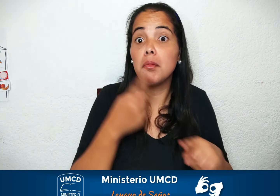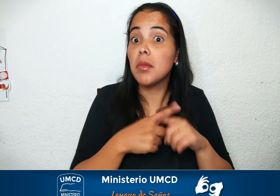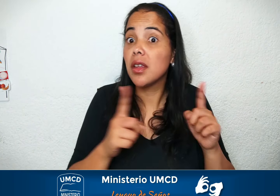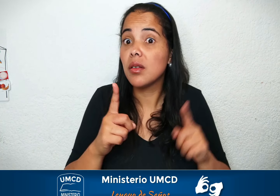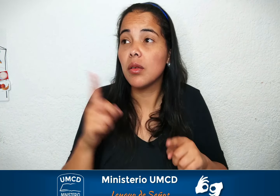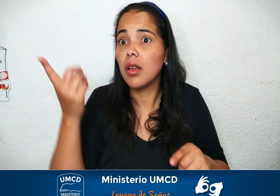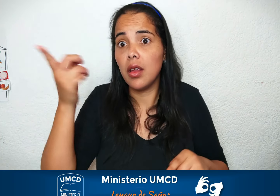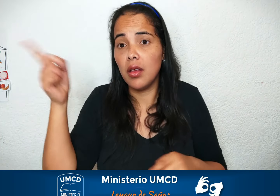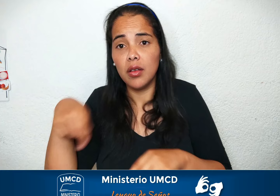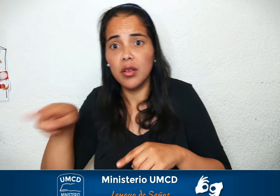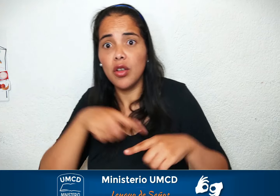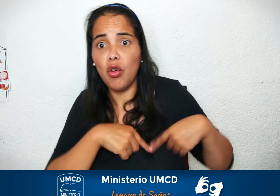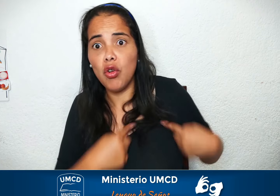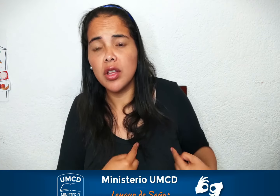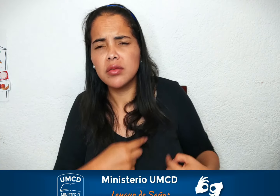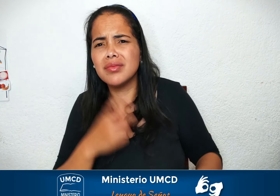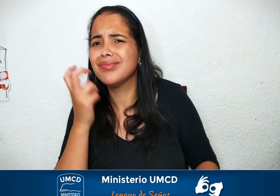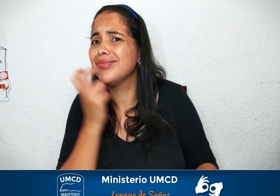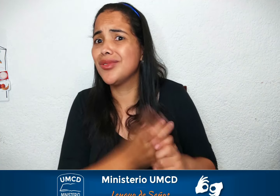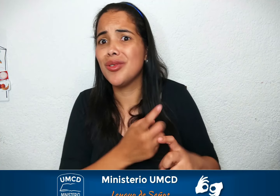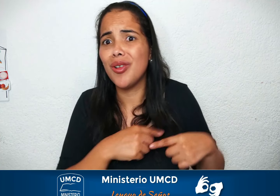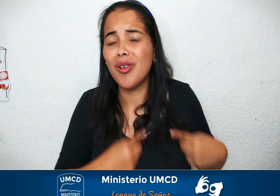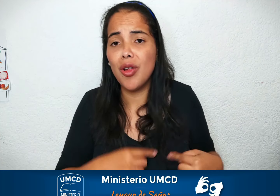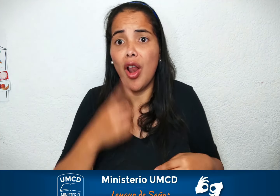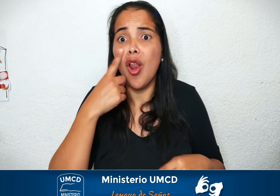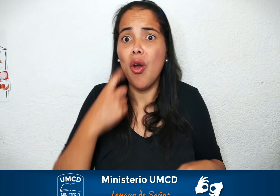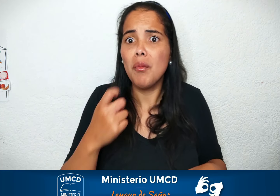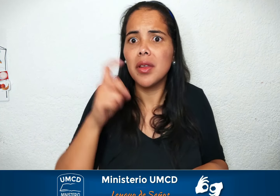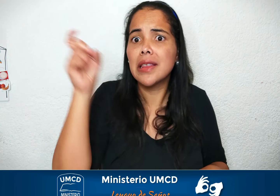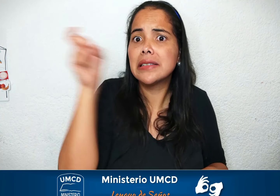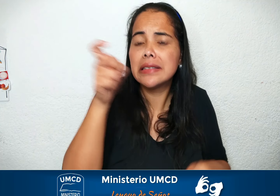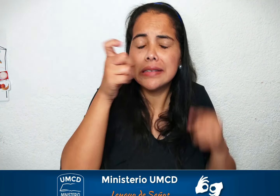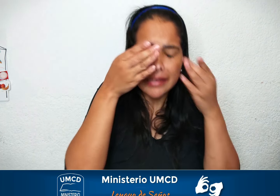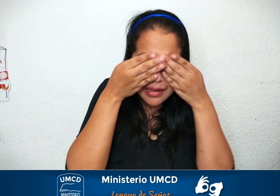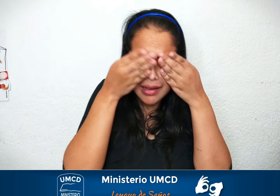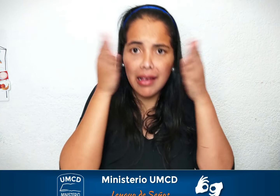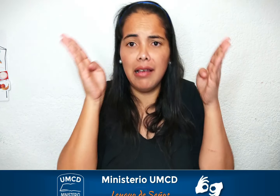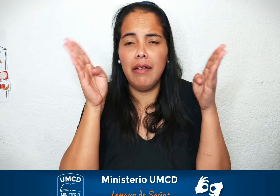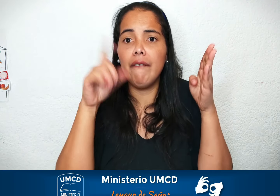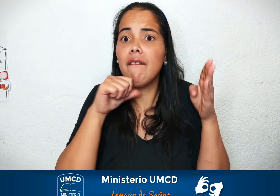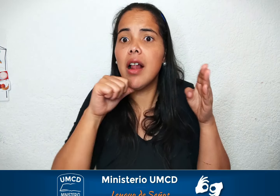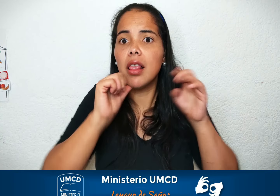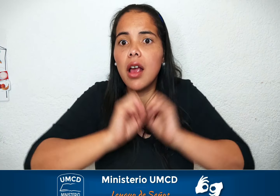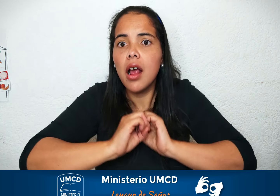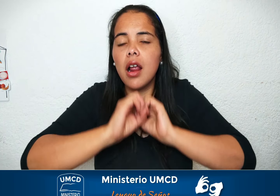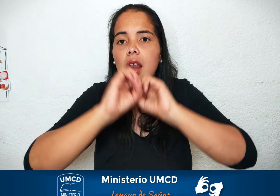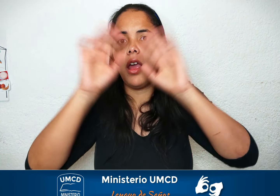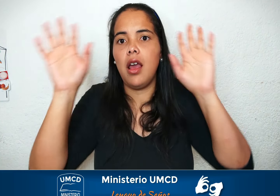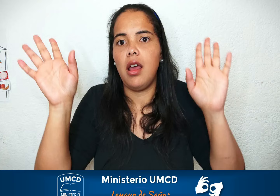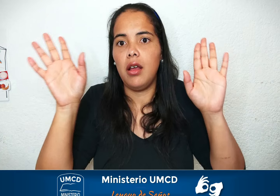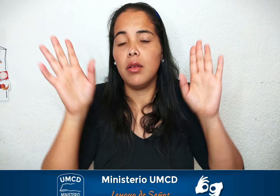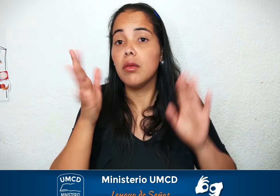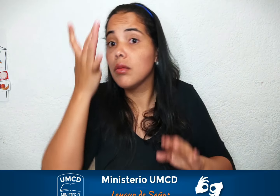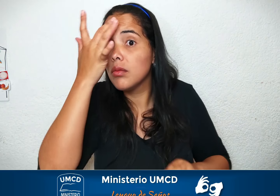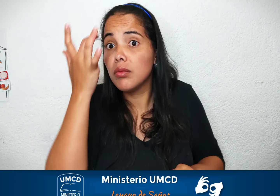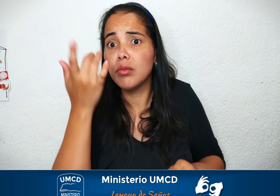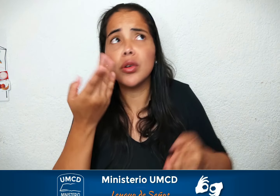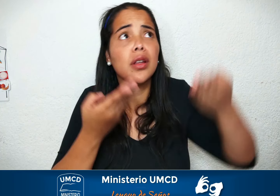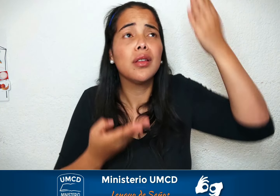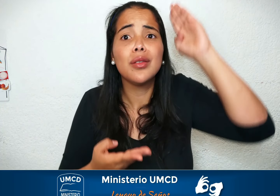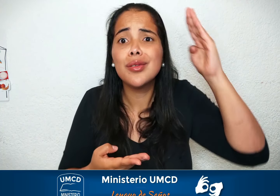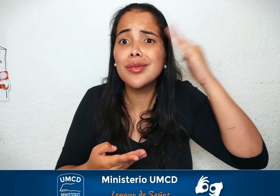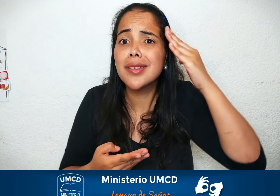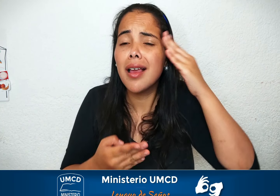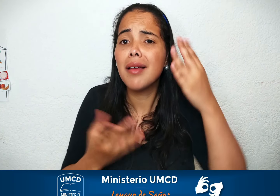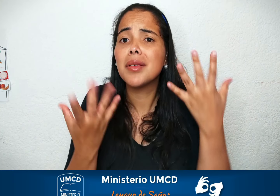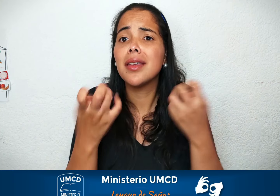el hombre hubiera sido imposible venir con una idea tan clara, pero al mismo tiempo perfecta